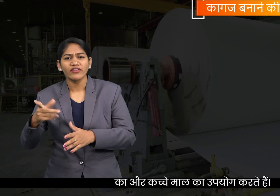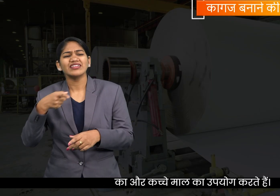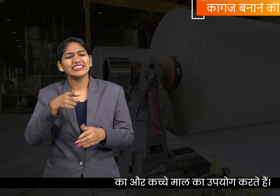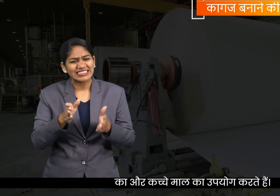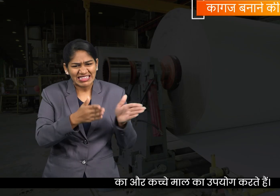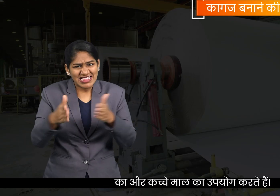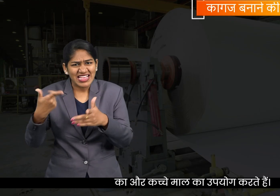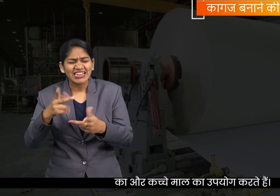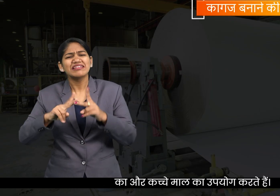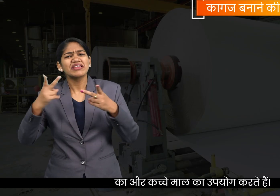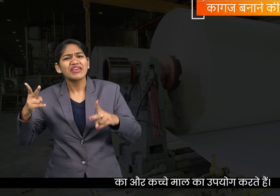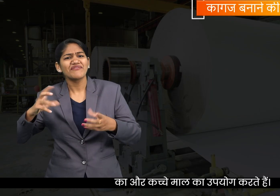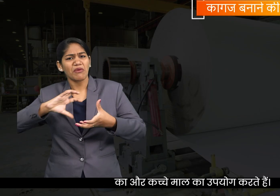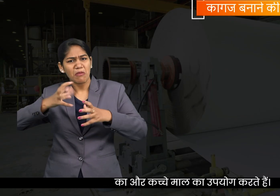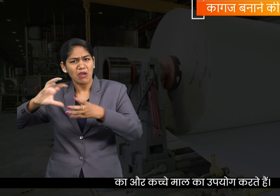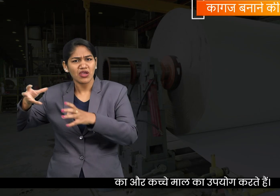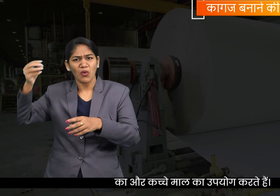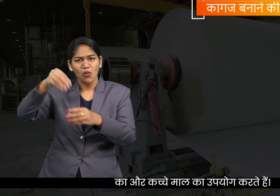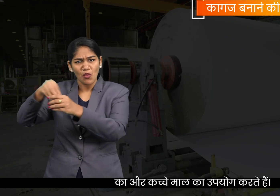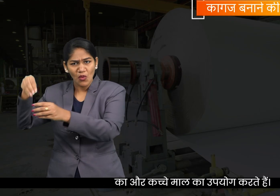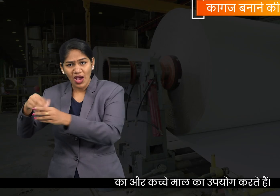माल का उपयोग करते हैं।